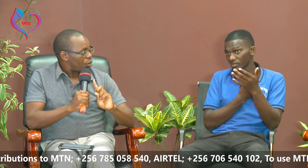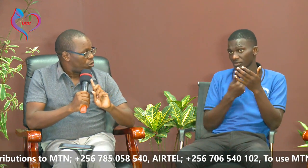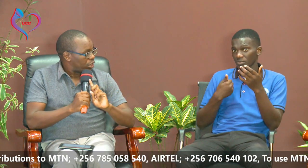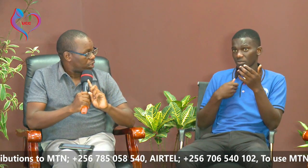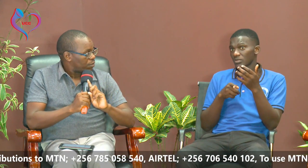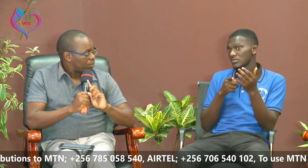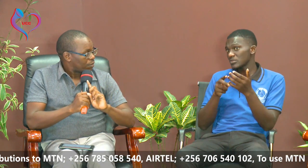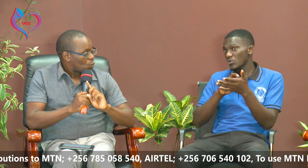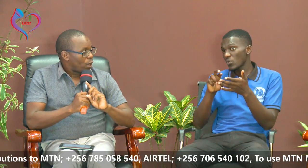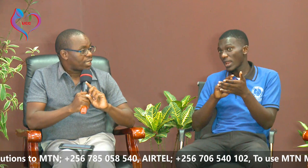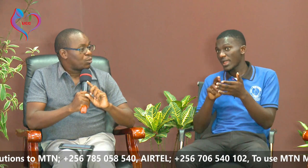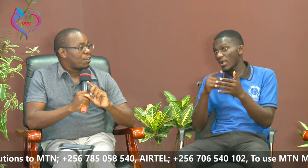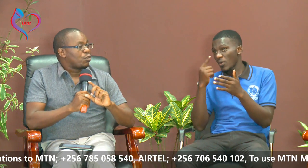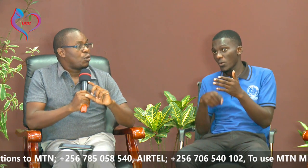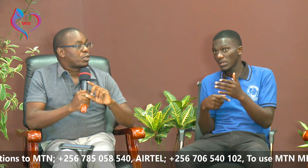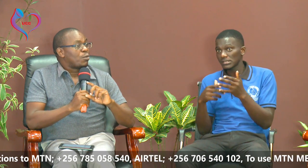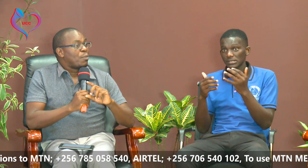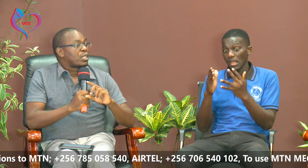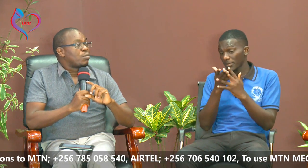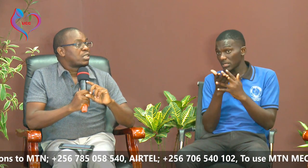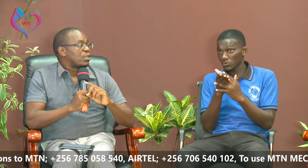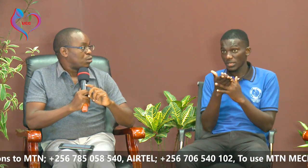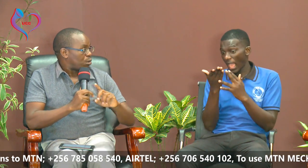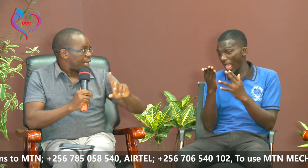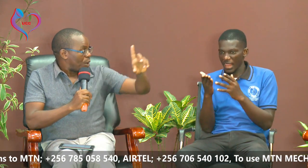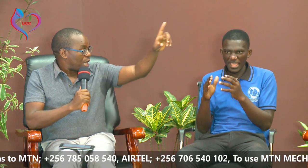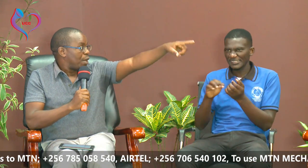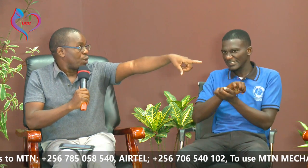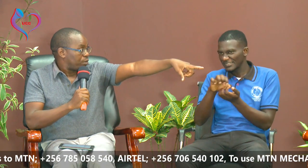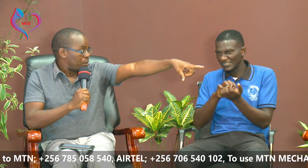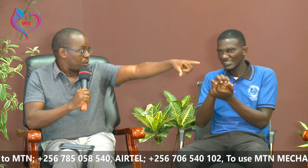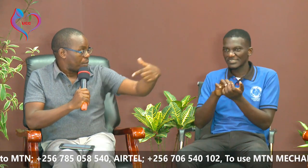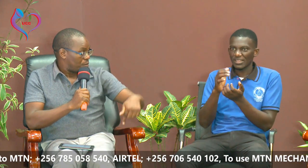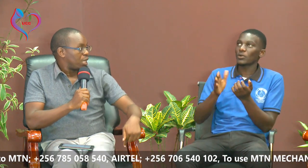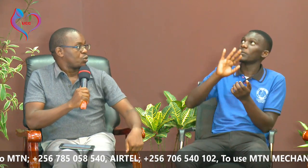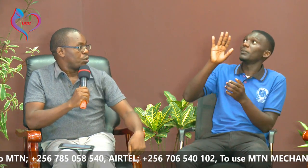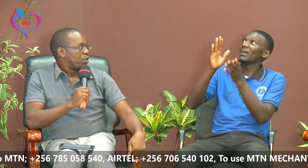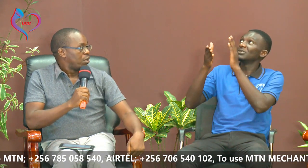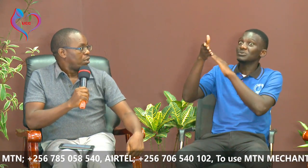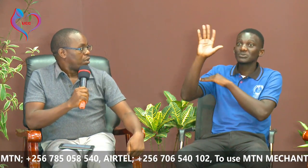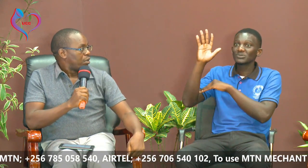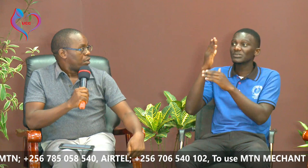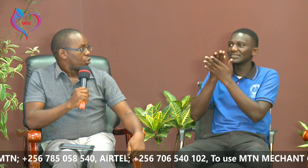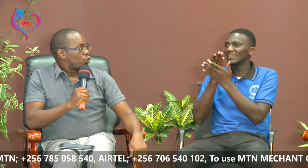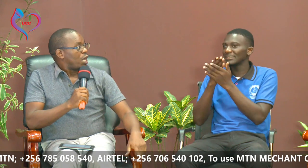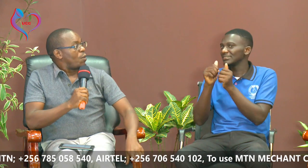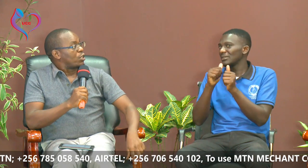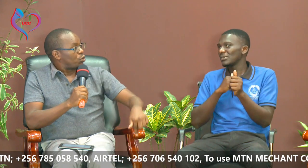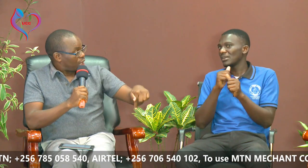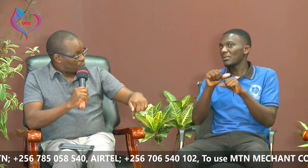yamuandika kochi wakati mkavuyo ngo tabu amutabuse nolioko dai wa mukama na webuza ku mukama ku mukazi wo chokanga